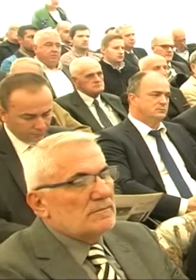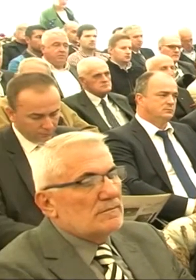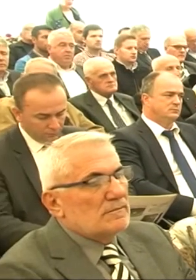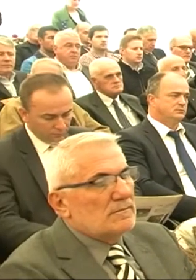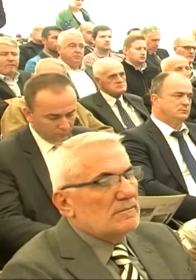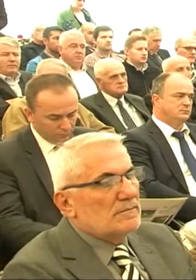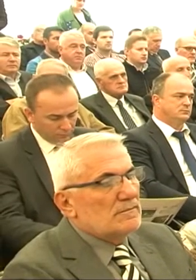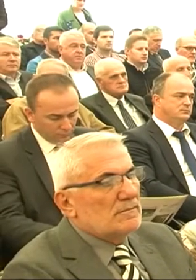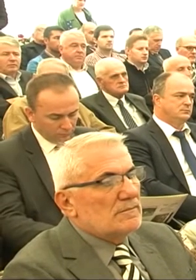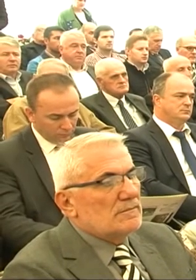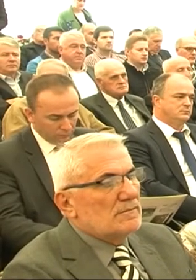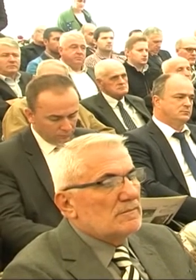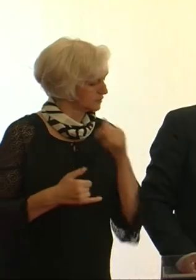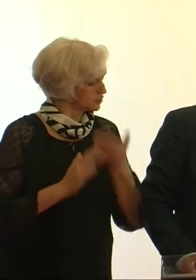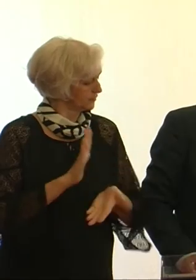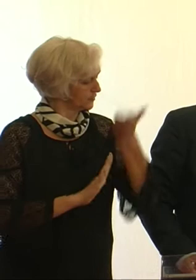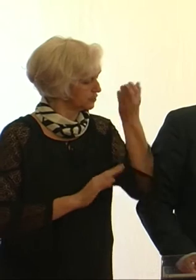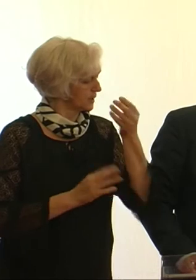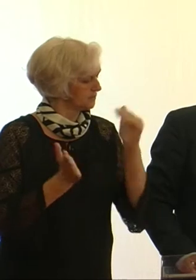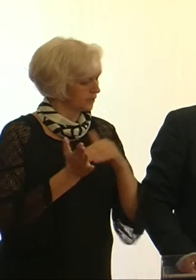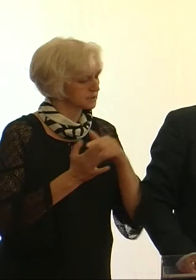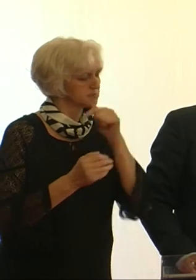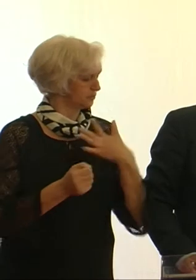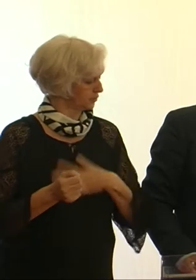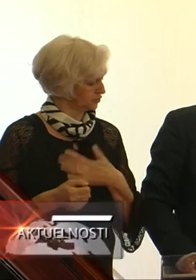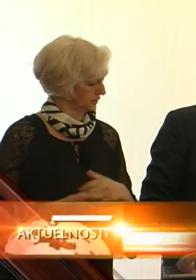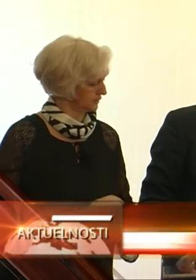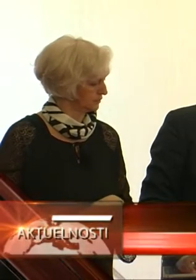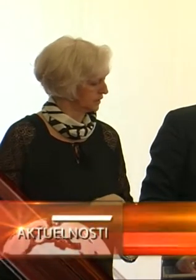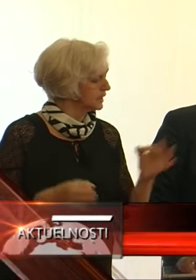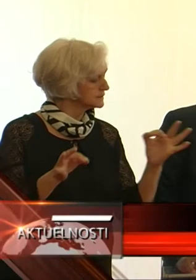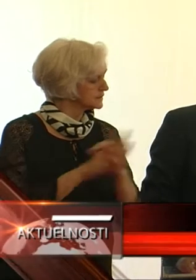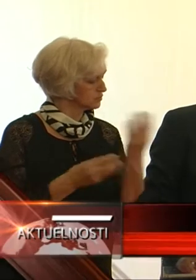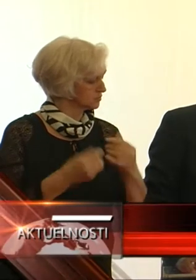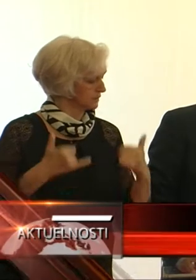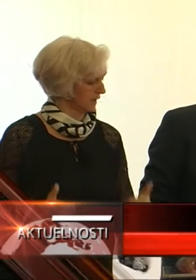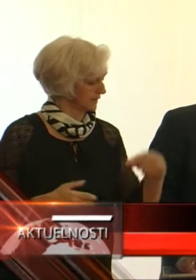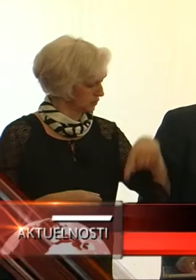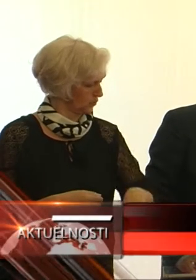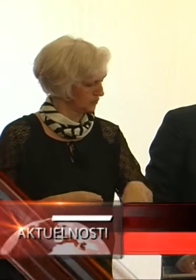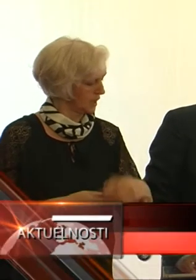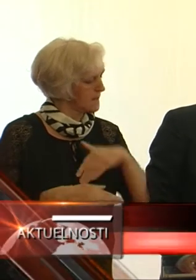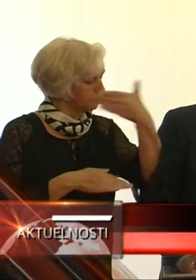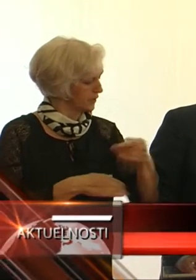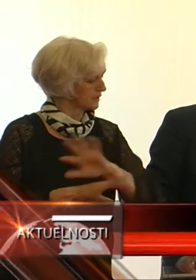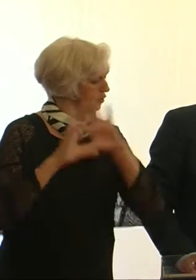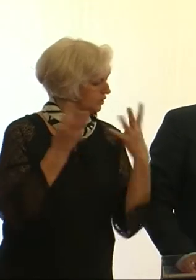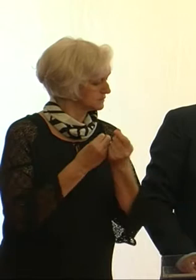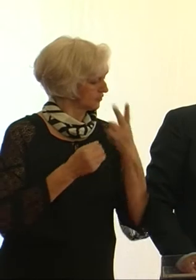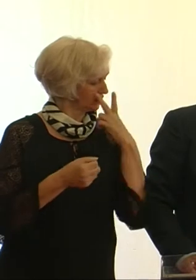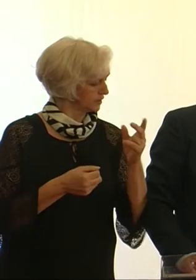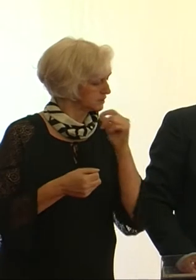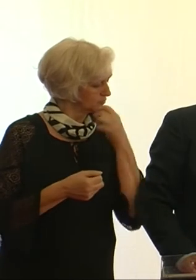je preko 88%. Sretni smo što danas ovdje, pored ostalih, vidimo i veliki broj domaćih izlagača koji se